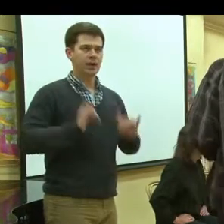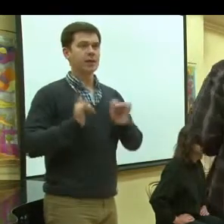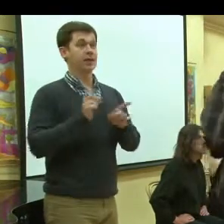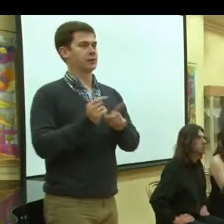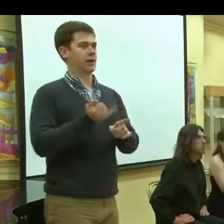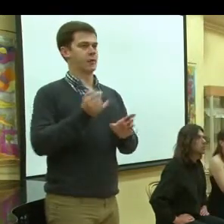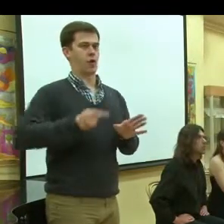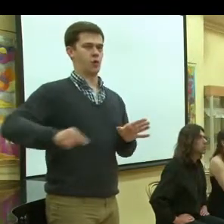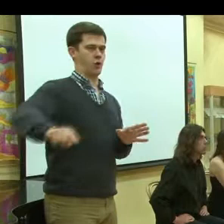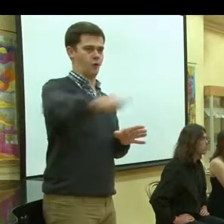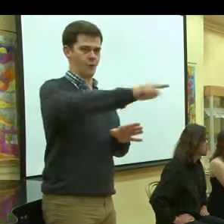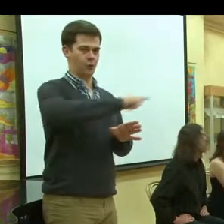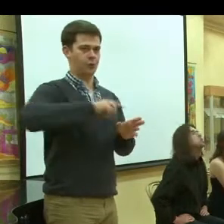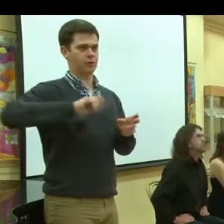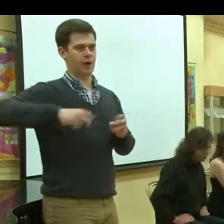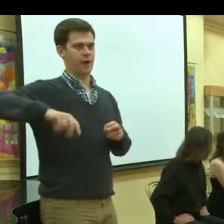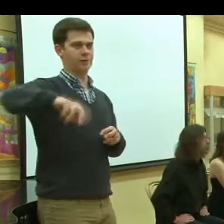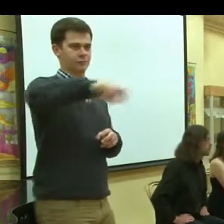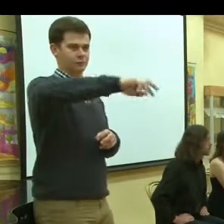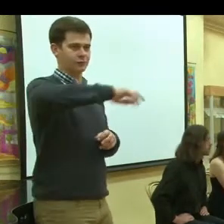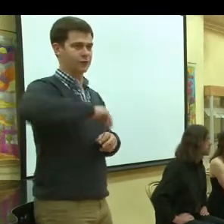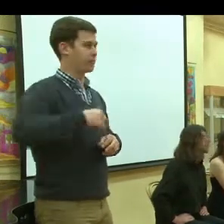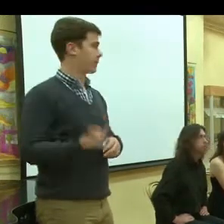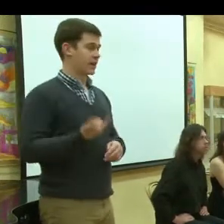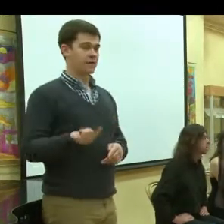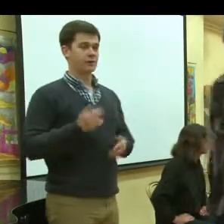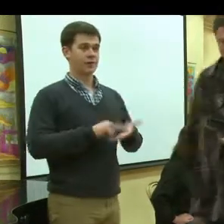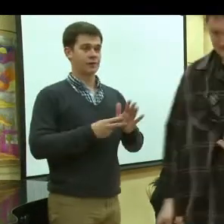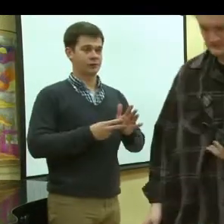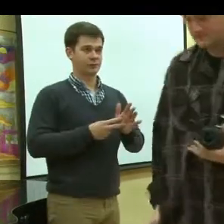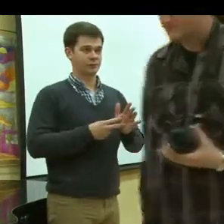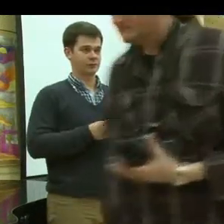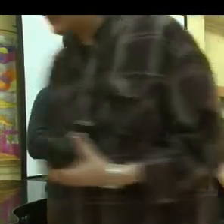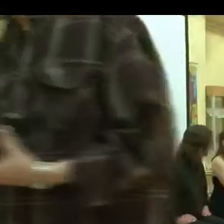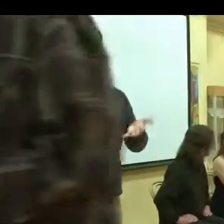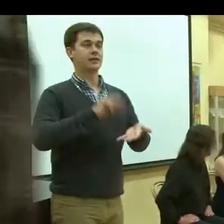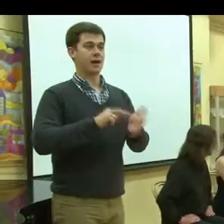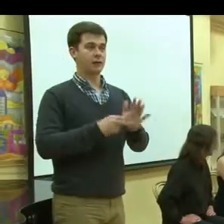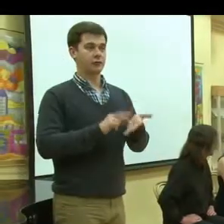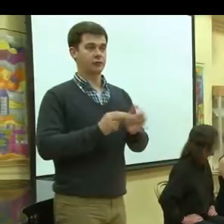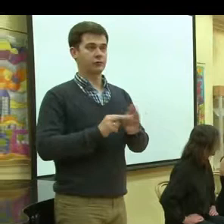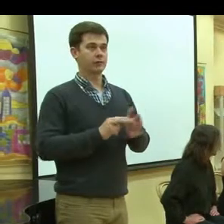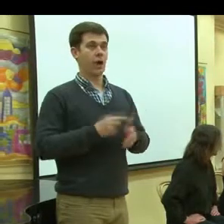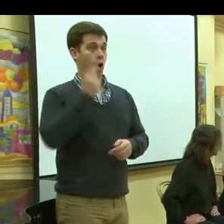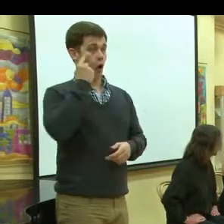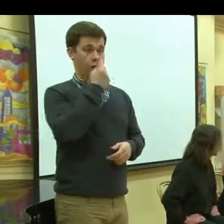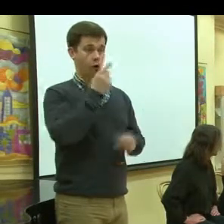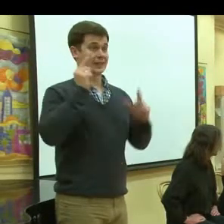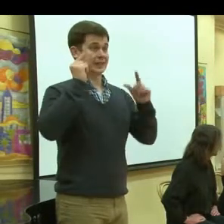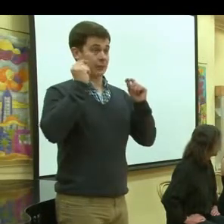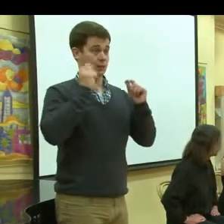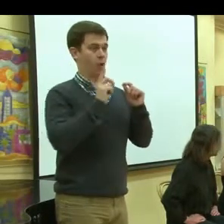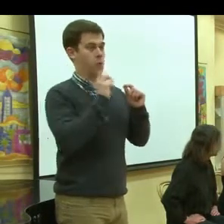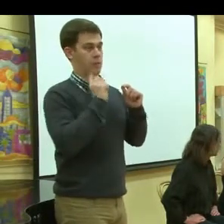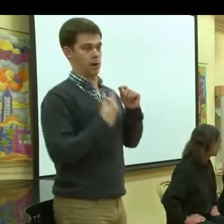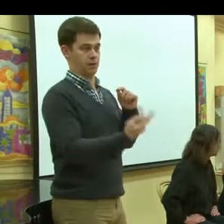po okręgu i bardzo często te właśnie osoby, które tańczą z oczami jakby zamkniętymi, one też są tak zsynchronizowane w parze,